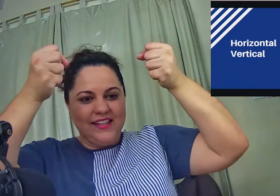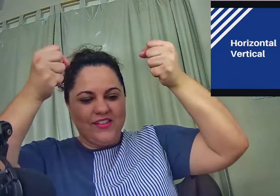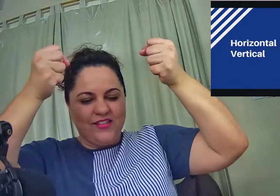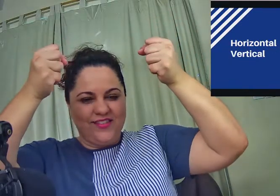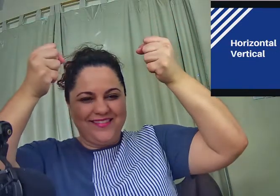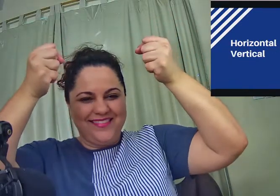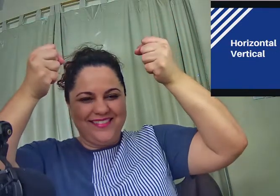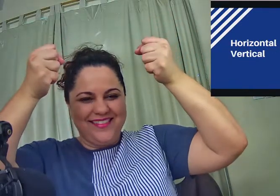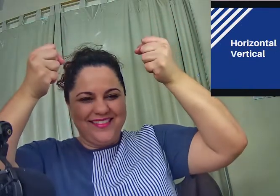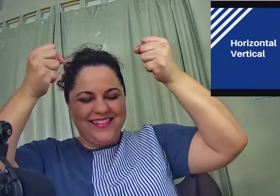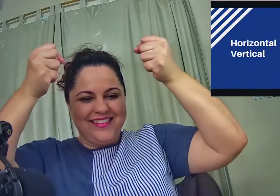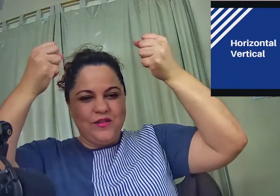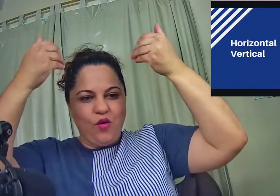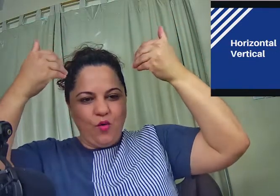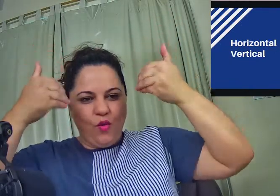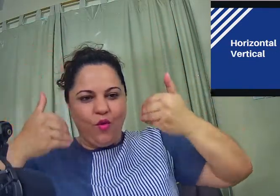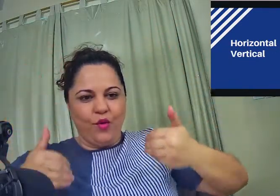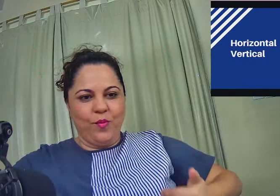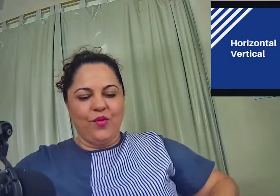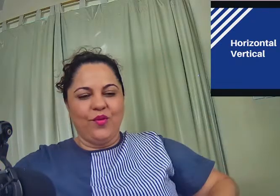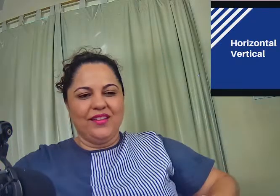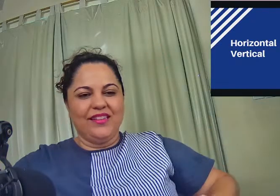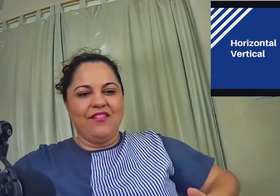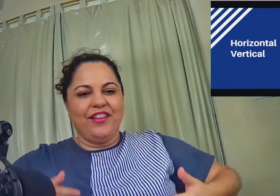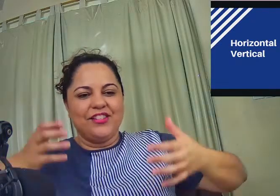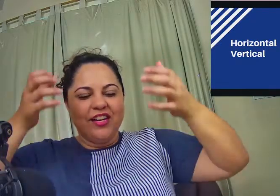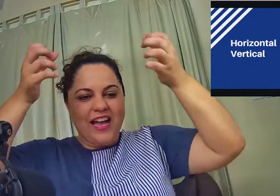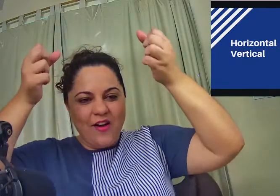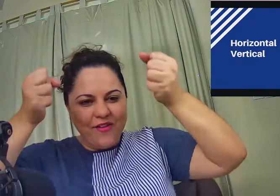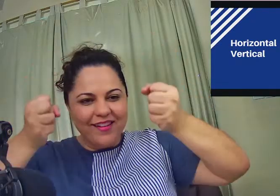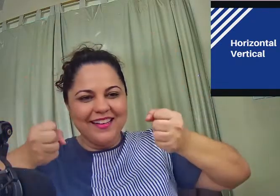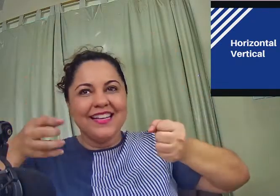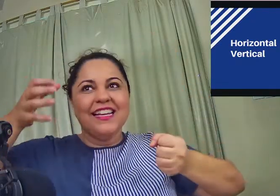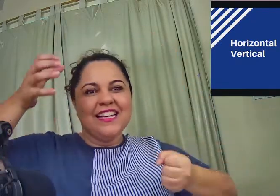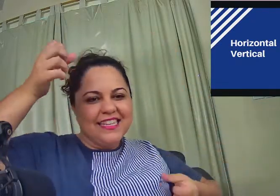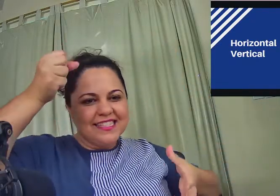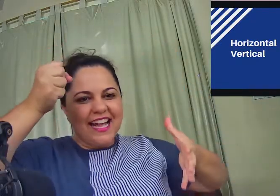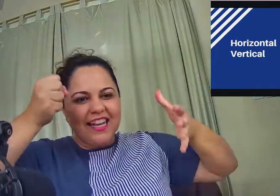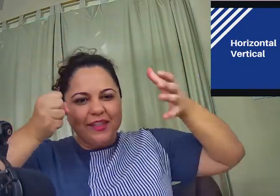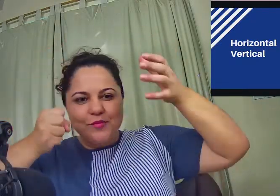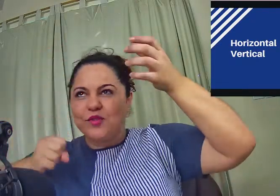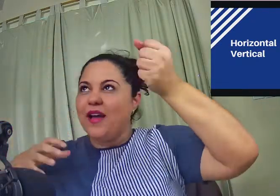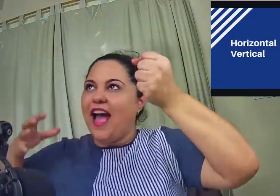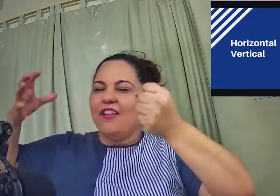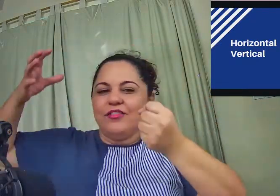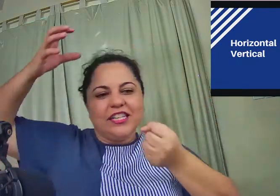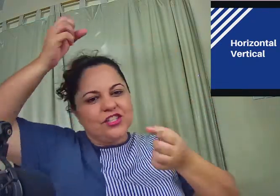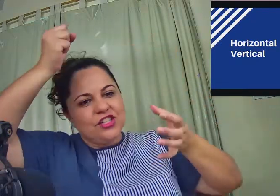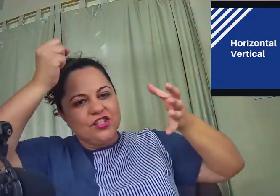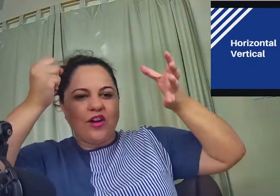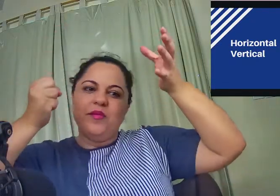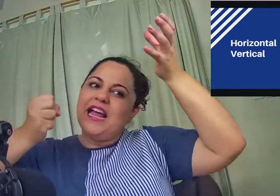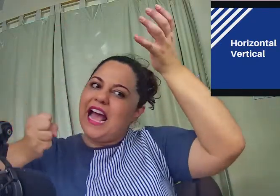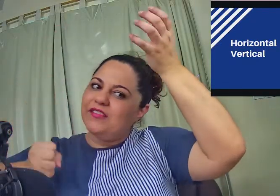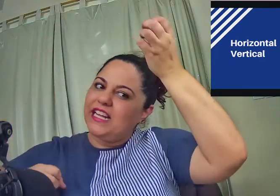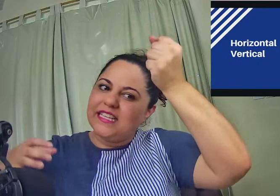ó, com o corpo na vertical e escalamos uma árvore. E a gente sobe na árvore desse